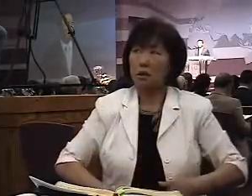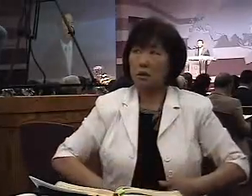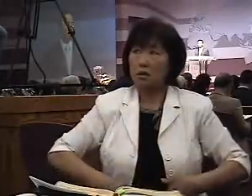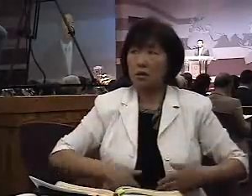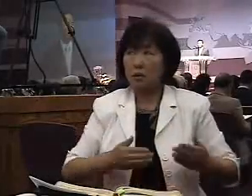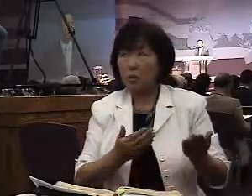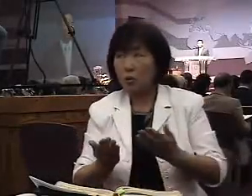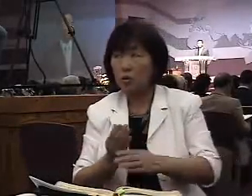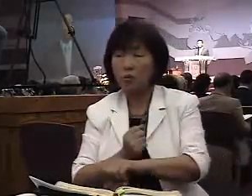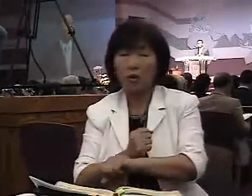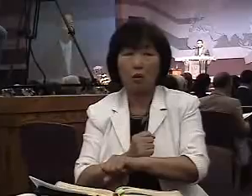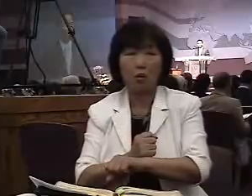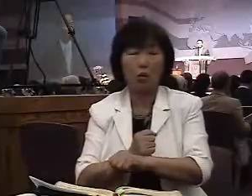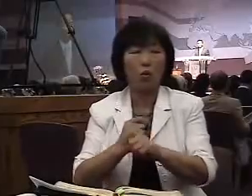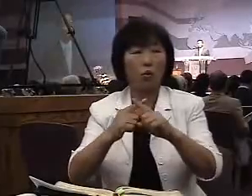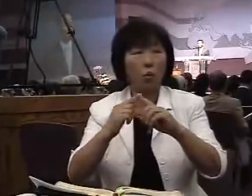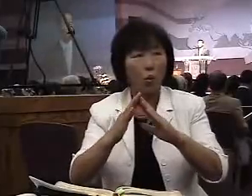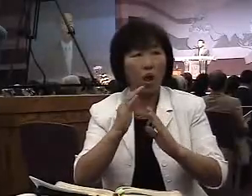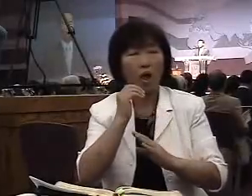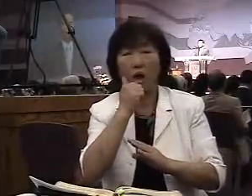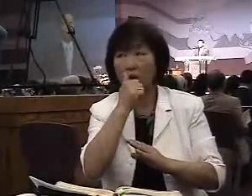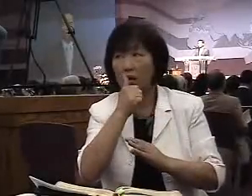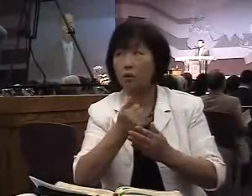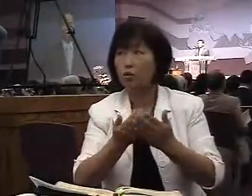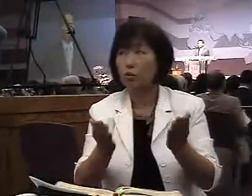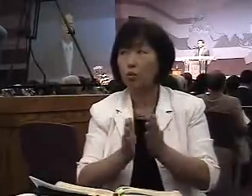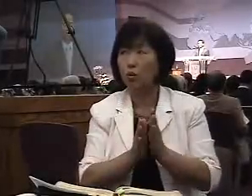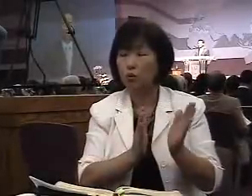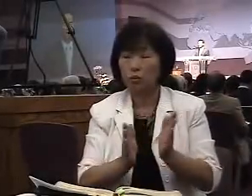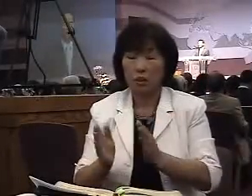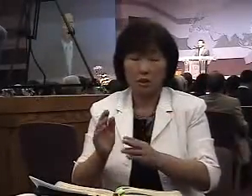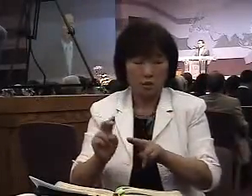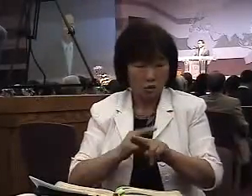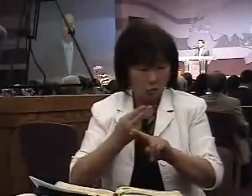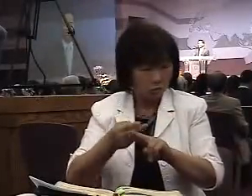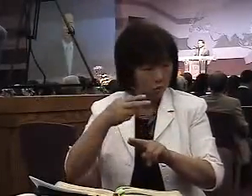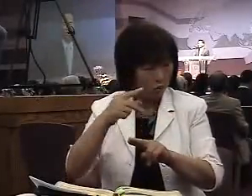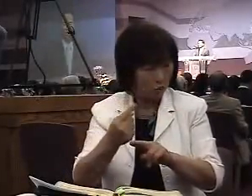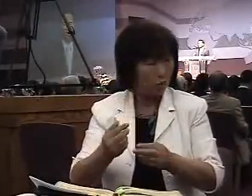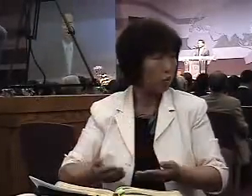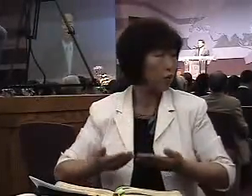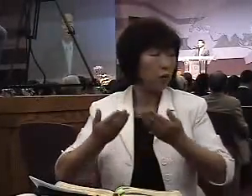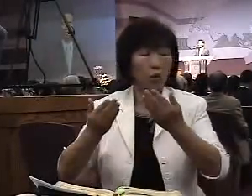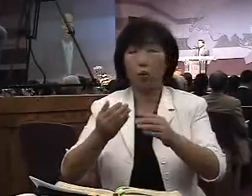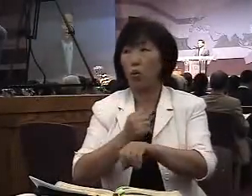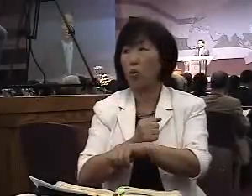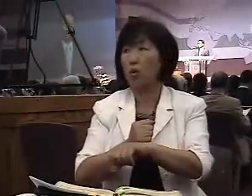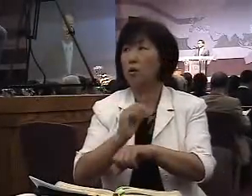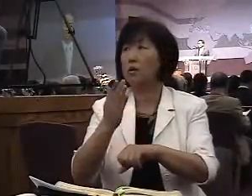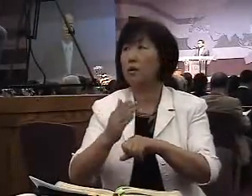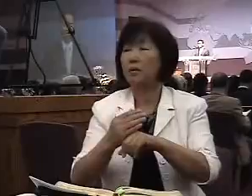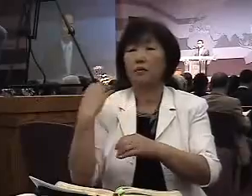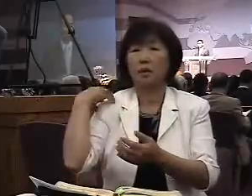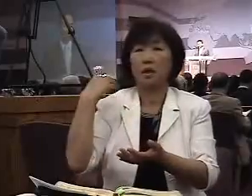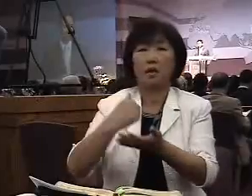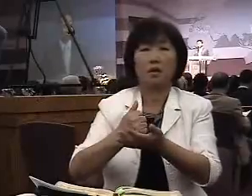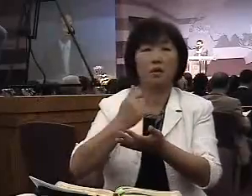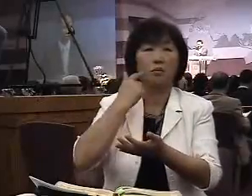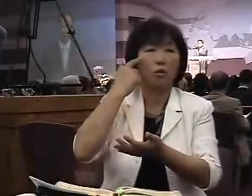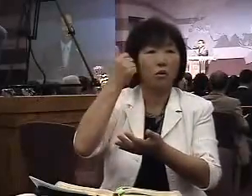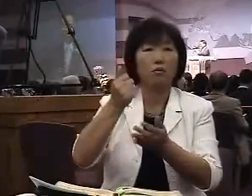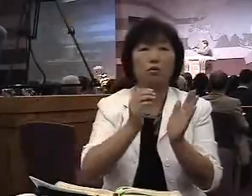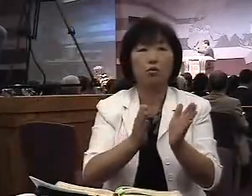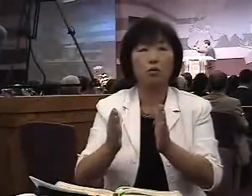따뜻이 영접하고 또 교회도 안내해드리고 준비된 선물도 드리도록 하겠습니다. 이제 담임 목사님 나오셔서 순서